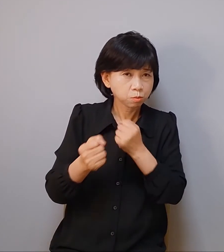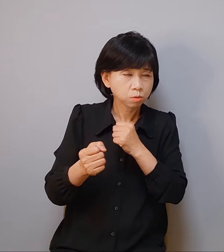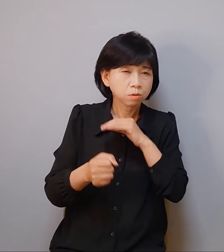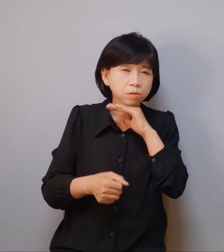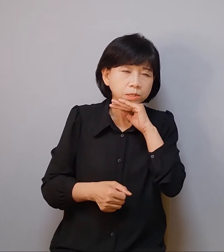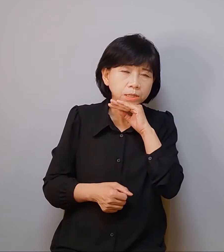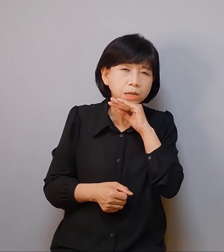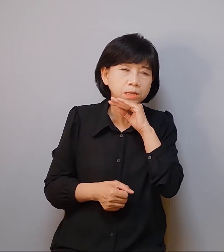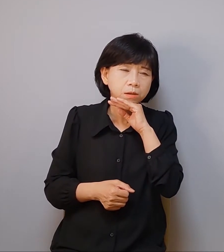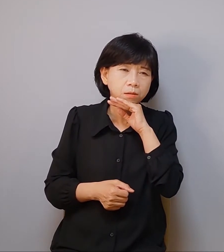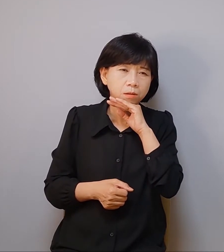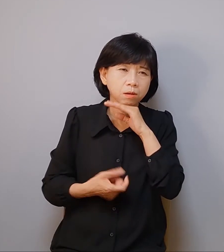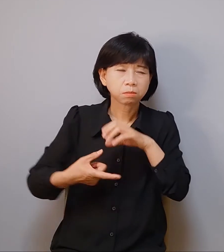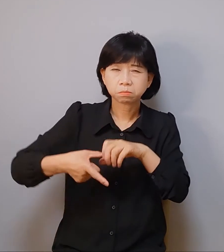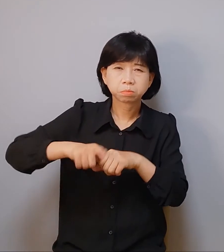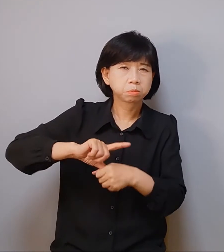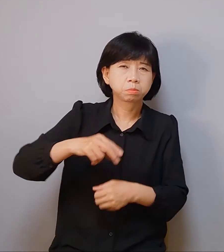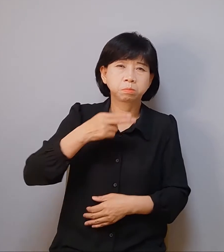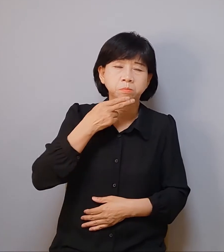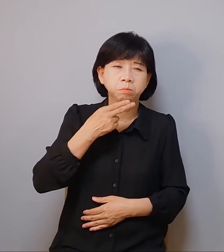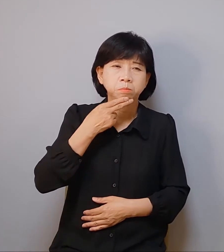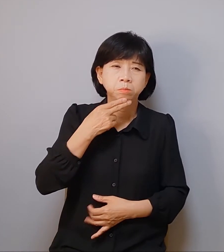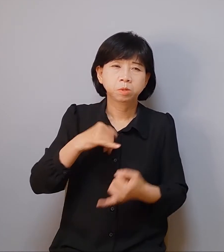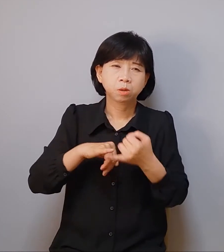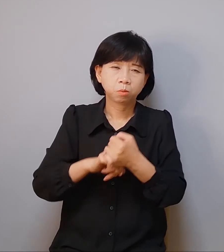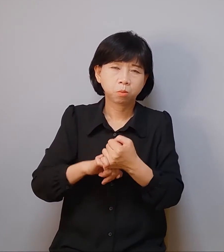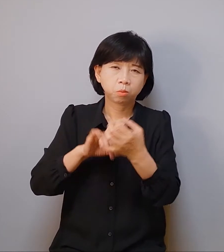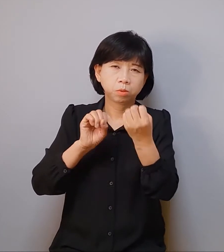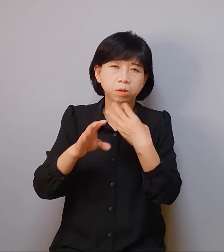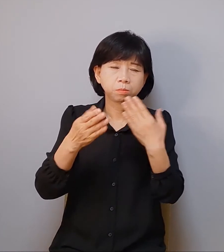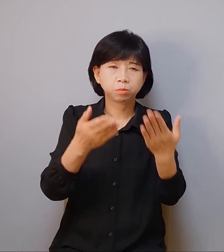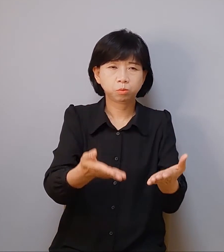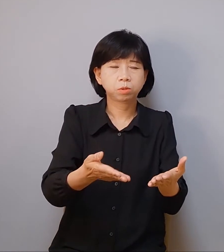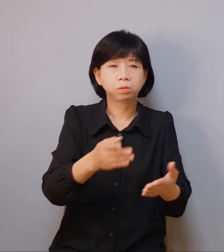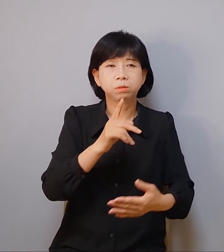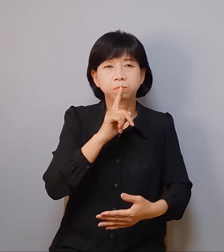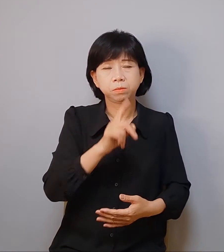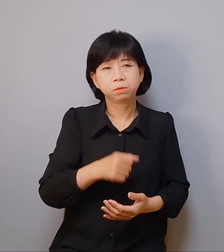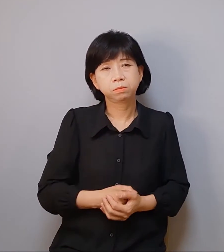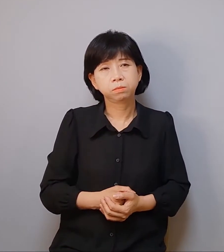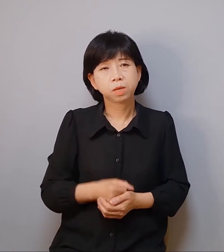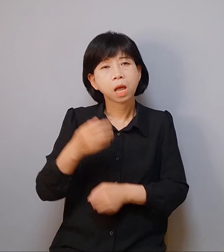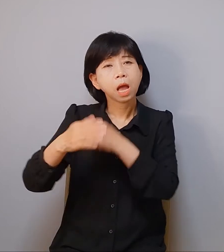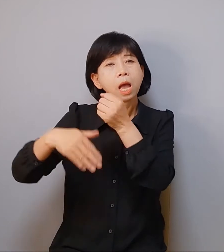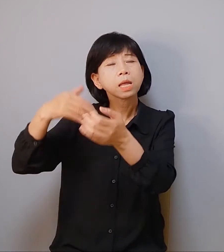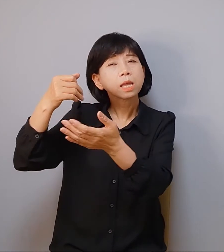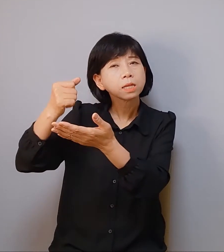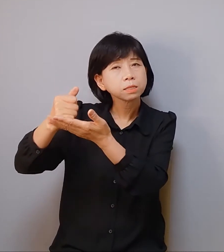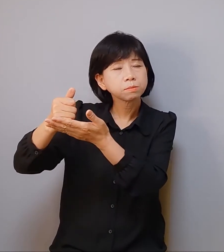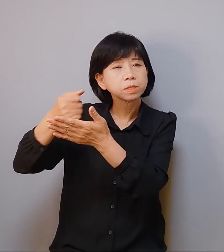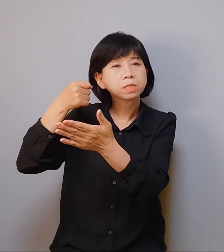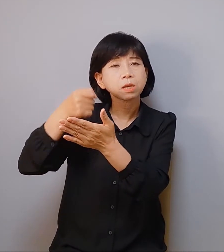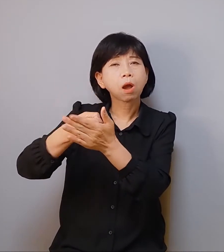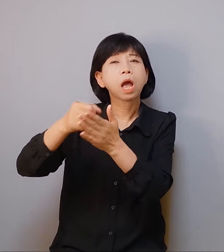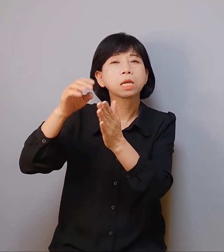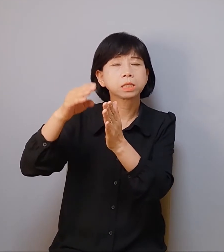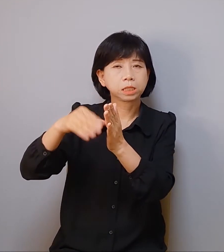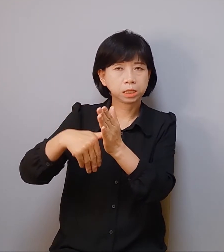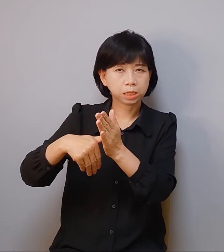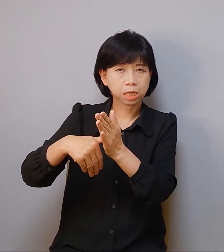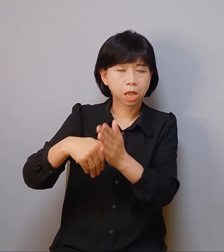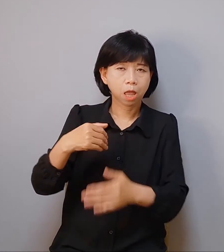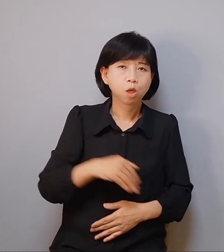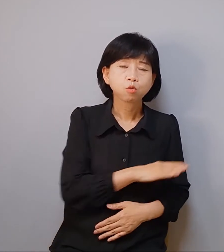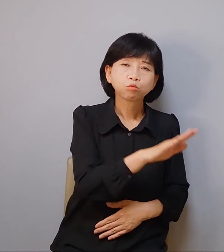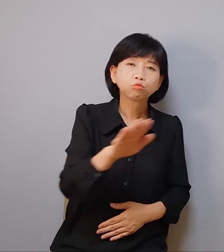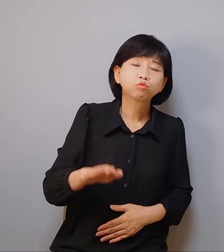지체되지 않고 반드시 응하리라. 아멘. 여기서 하나님이 정하신 때라고 하는 건 우리의 크로노스로는 잘